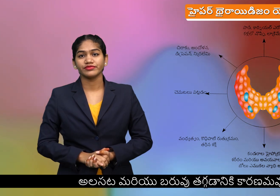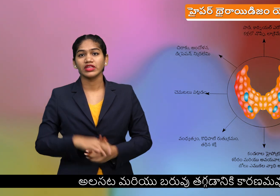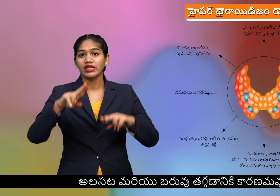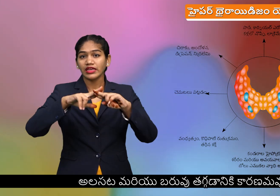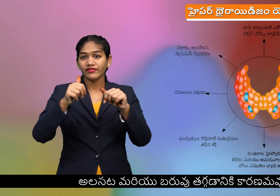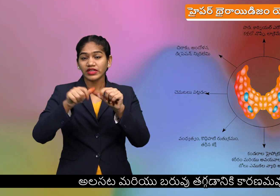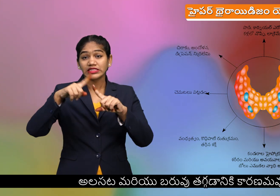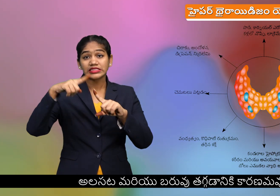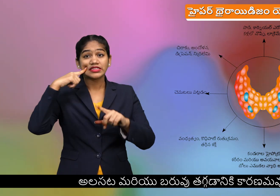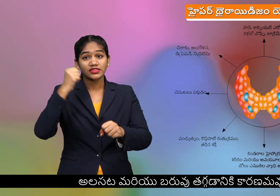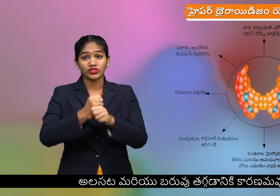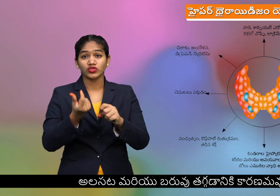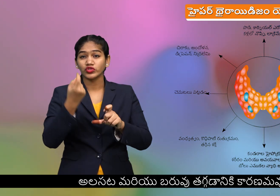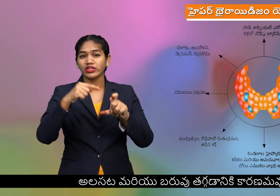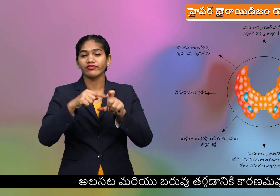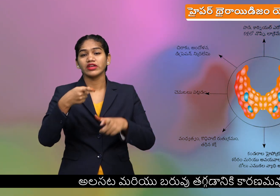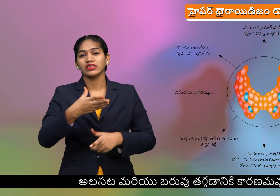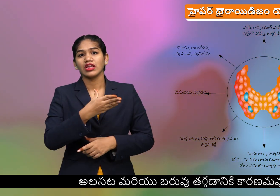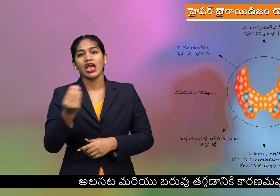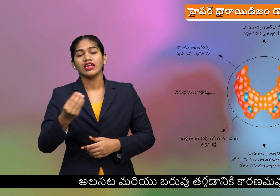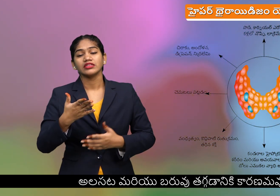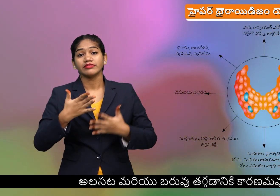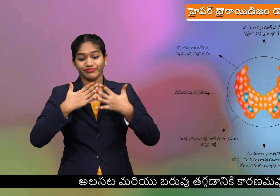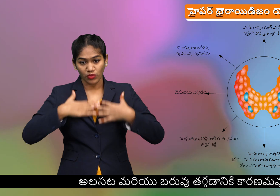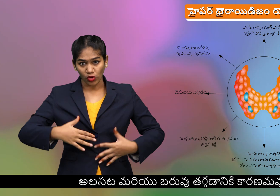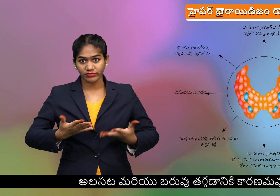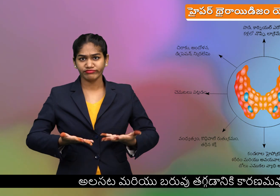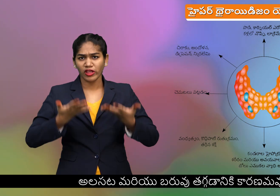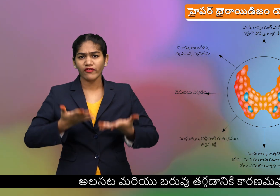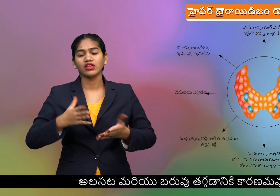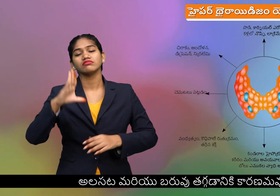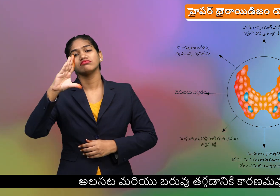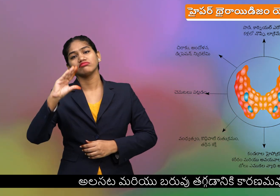అలసట మరియు బరువు తగ్గడానికి కారణమవుతుంది.